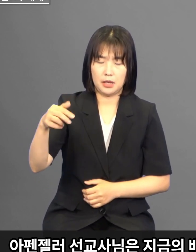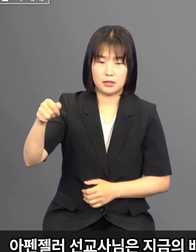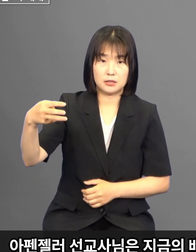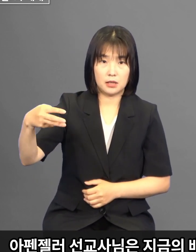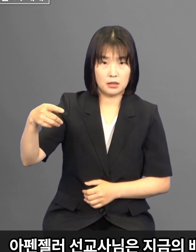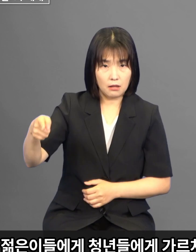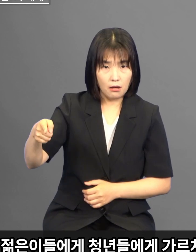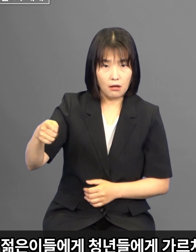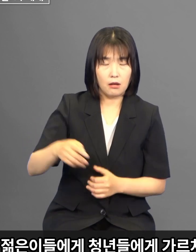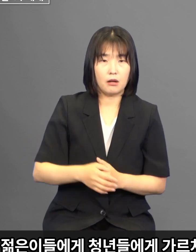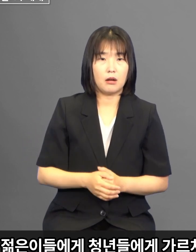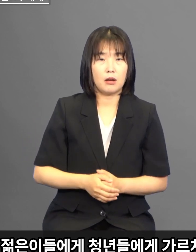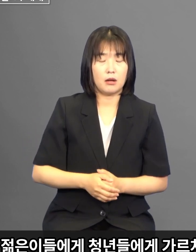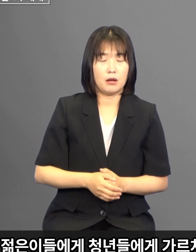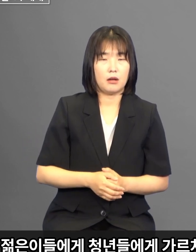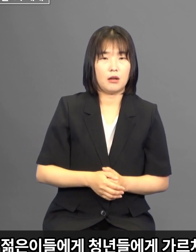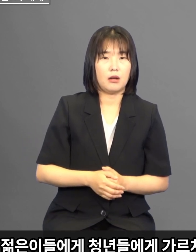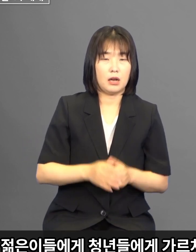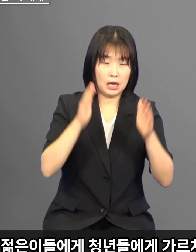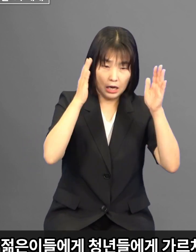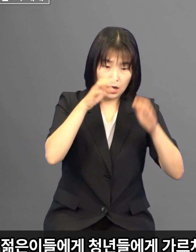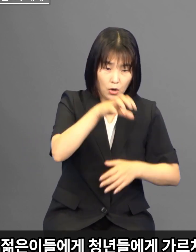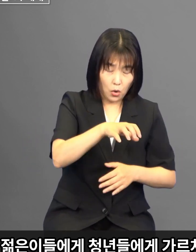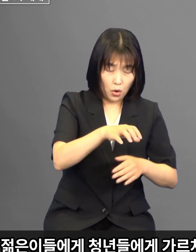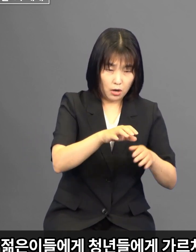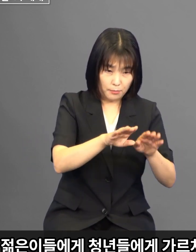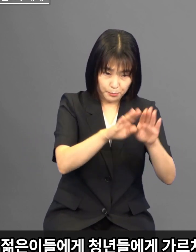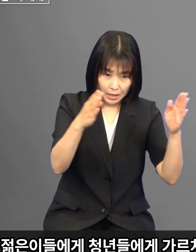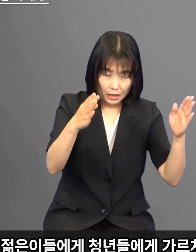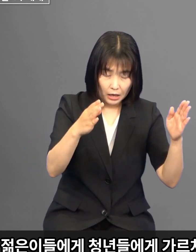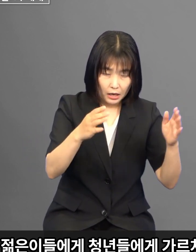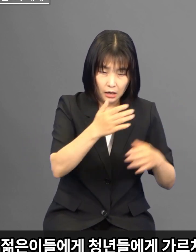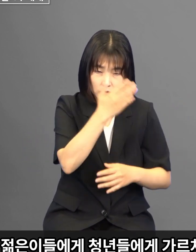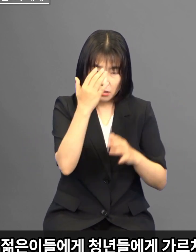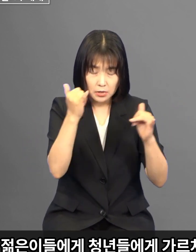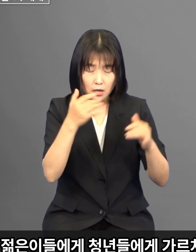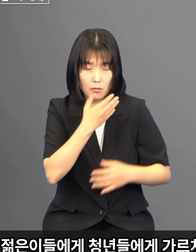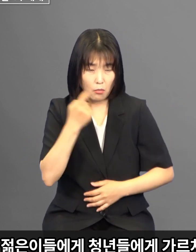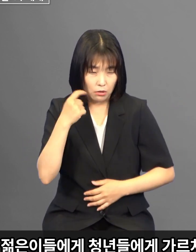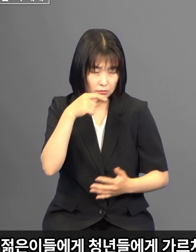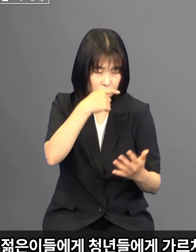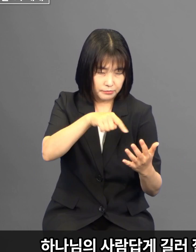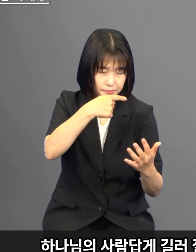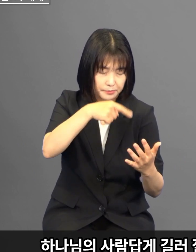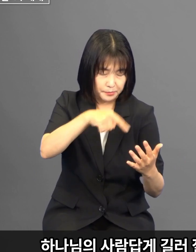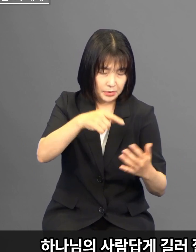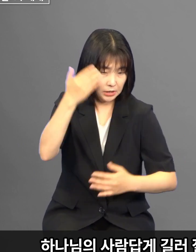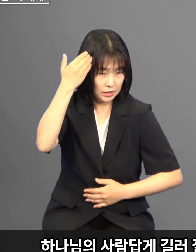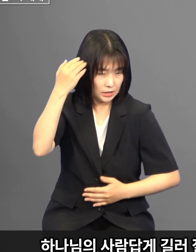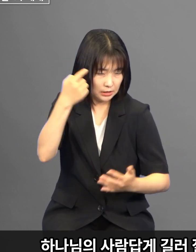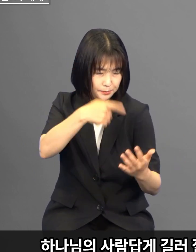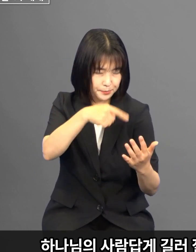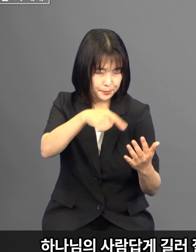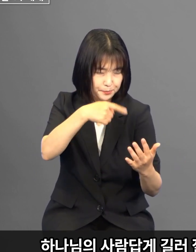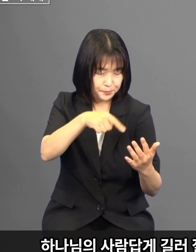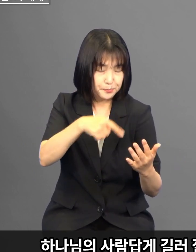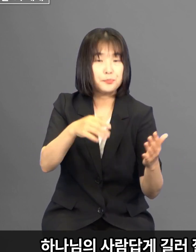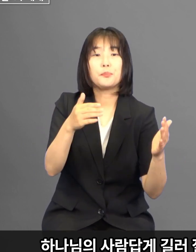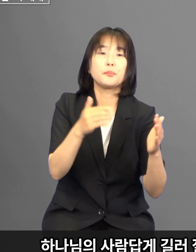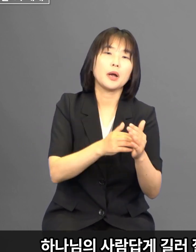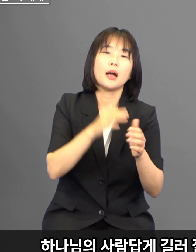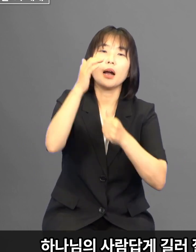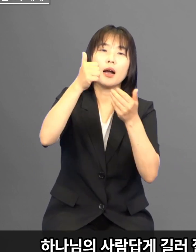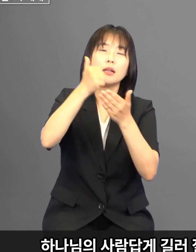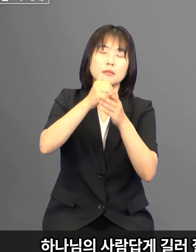학당을 열어서 젊은이들에게, 청년들에게 가르치고 복음을 가르치고 또한 지식을 가르치고 하나님의 사람답게 길러질